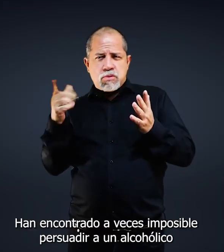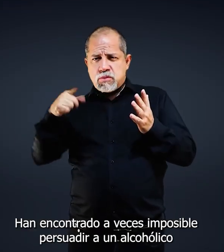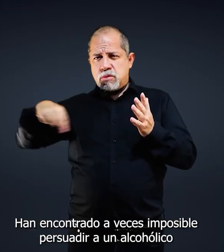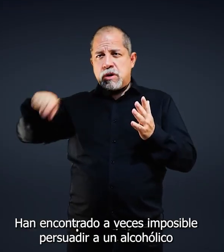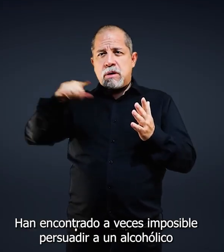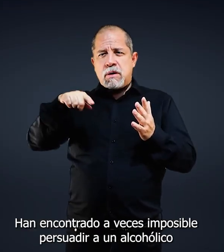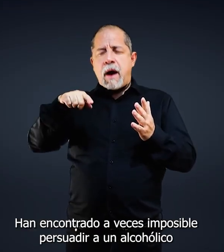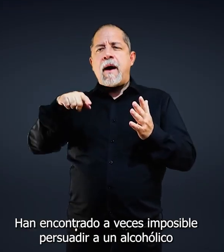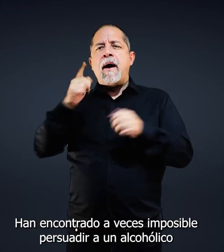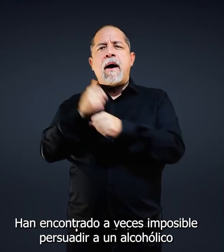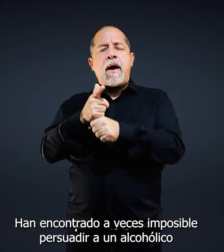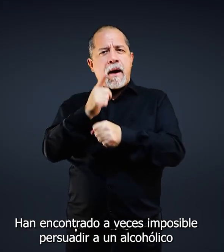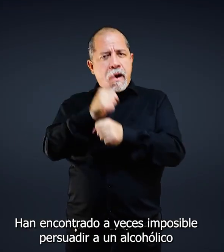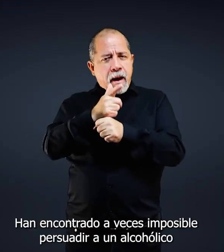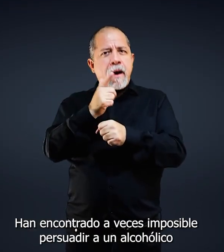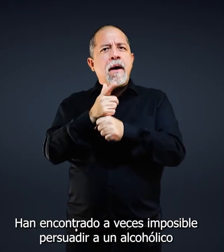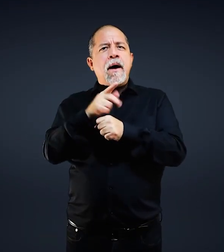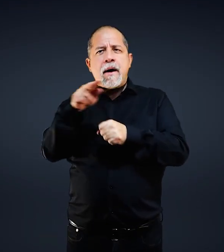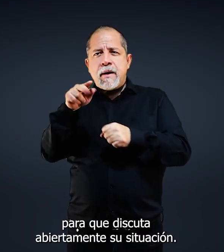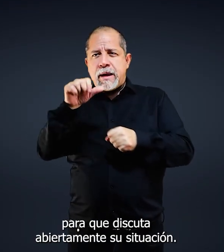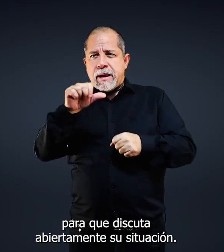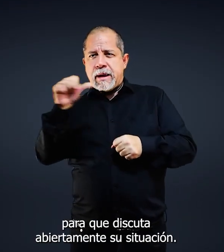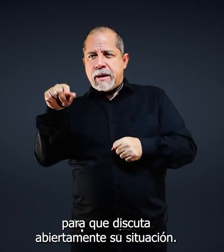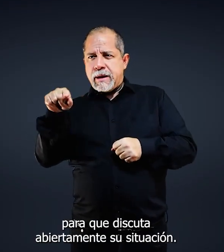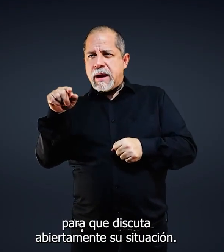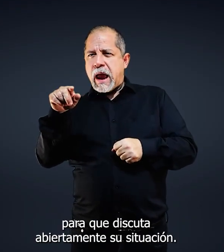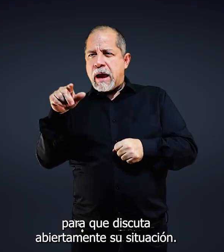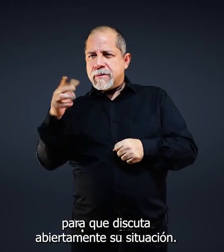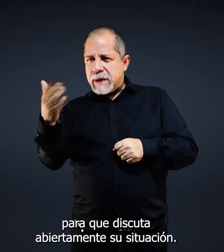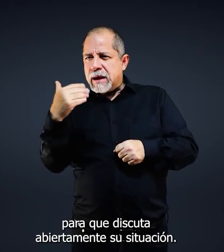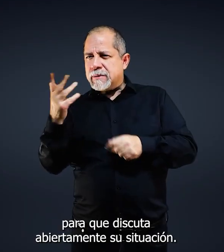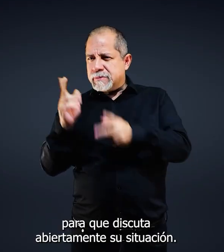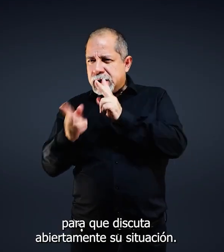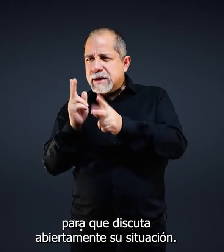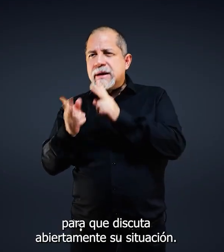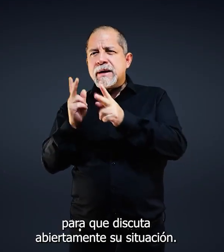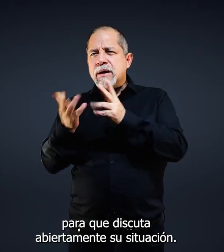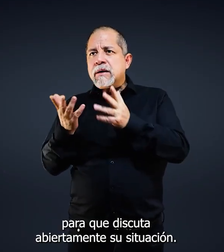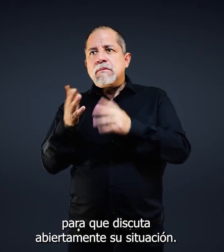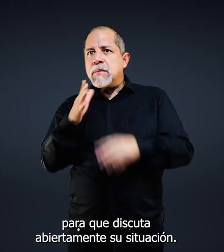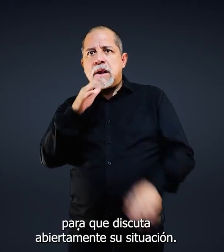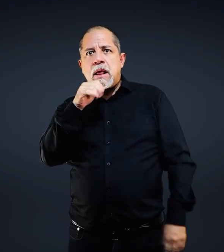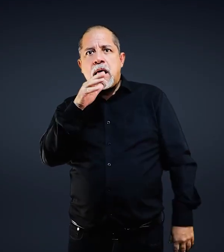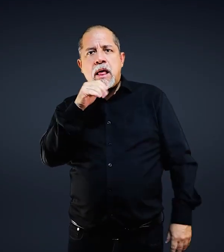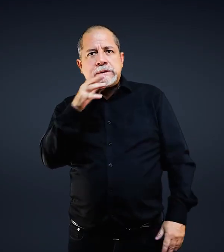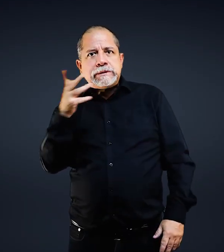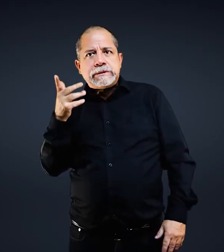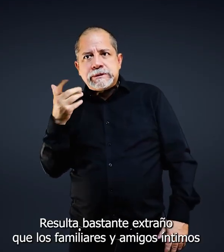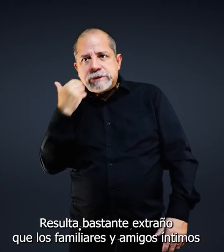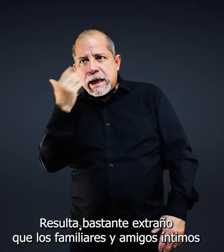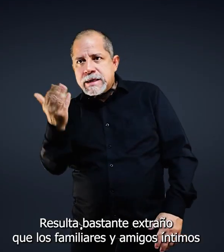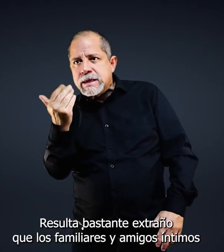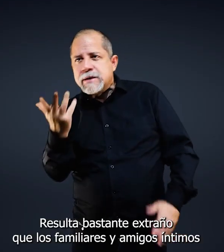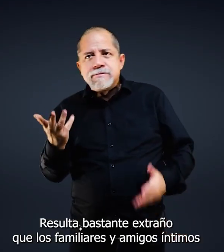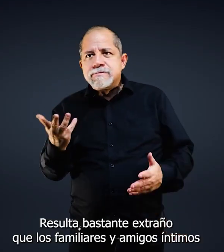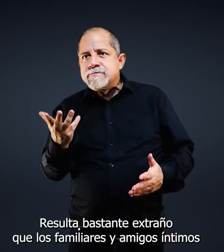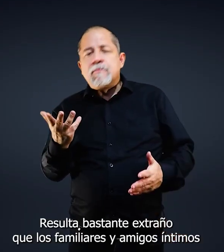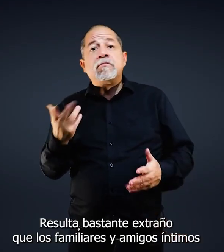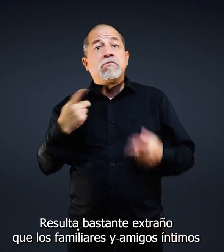imposible persuadir a un alcohólico para que discuta abiertamente su situación. Resulta bastante extraño que los